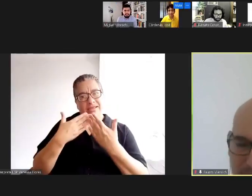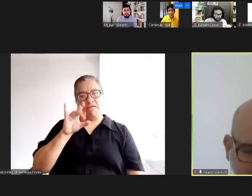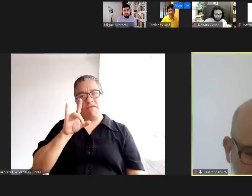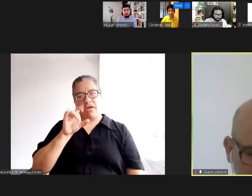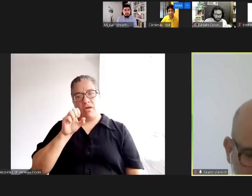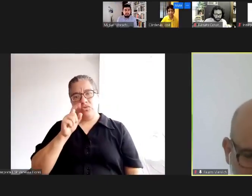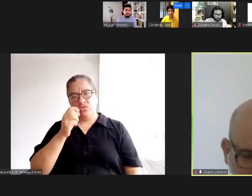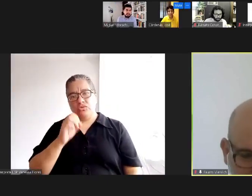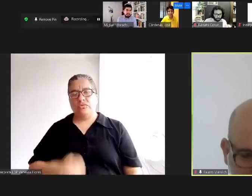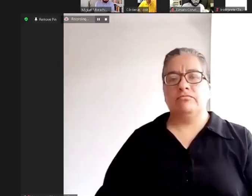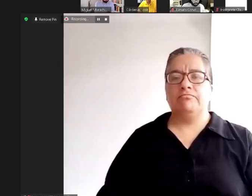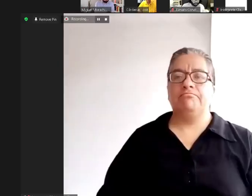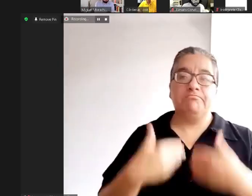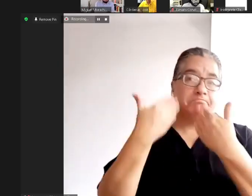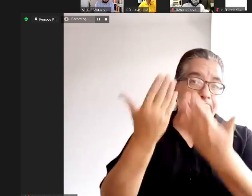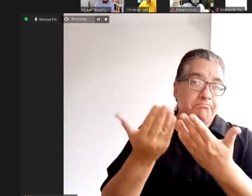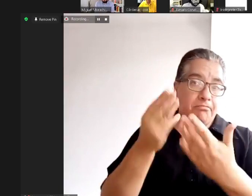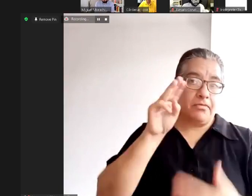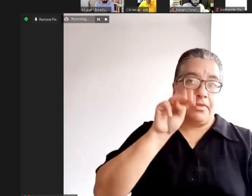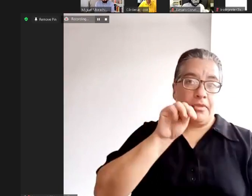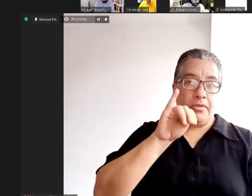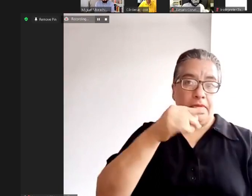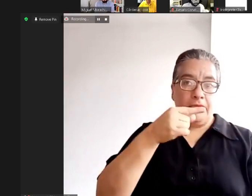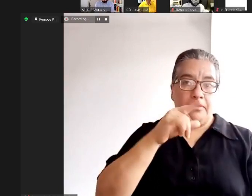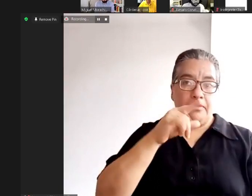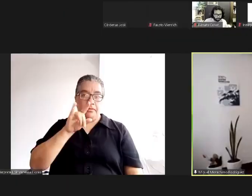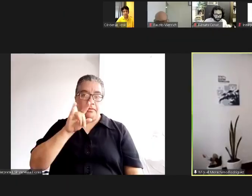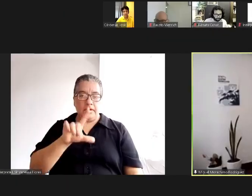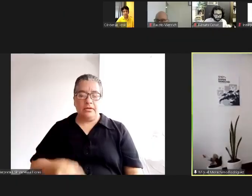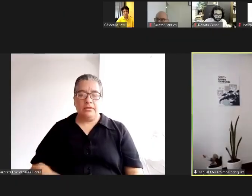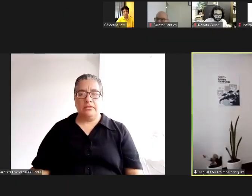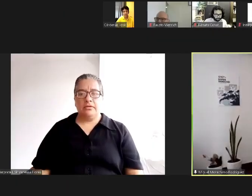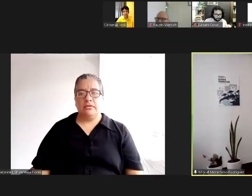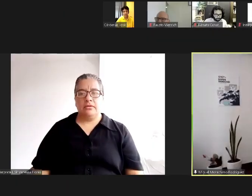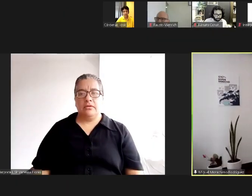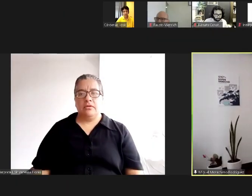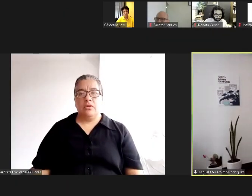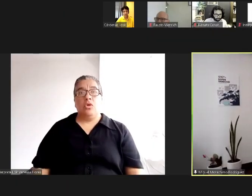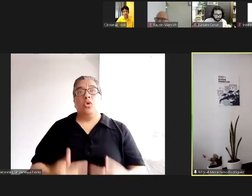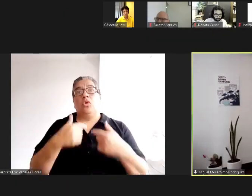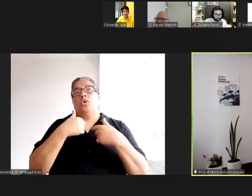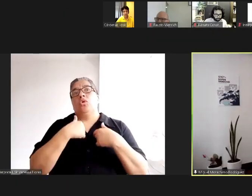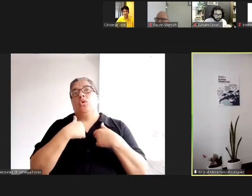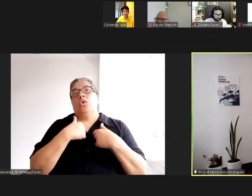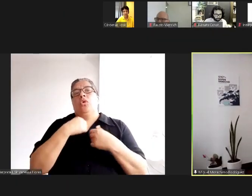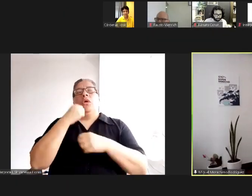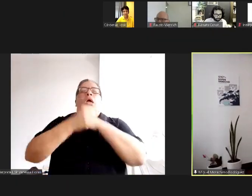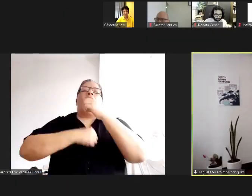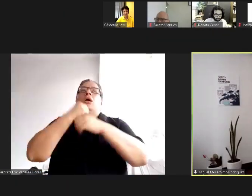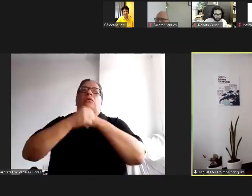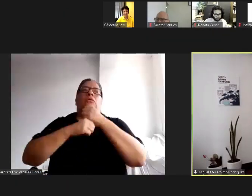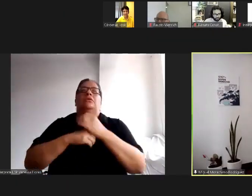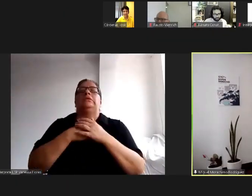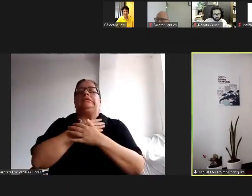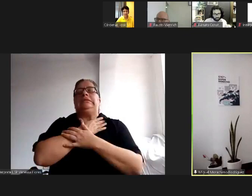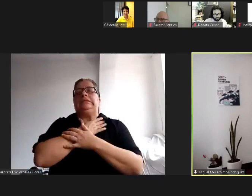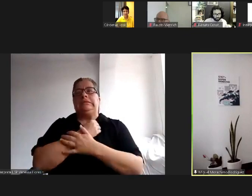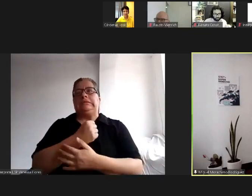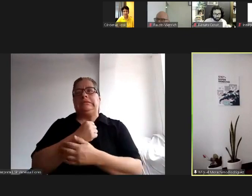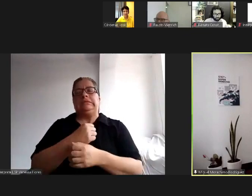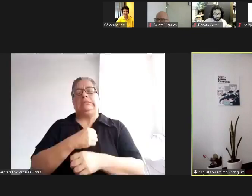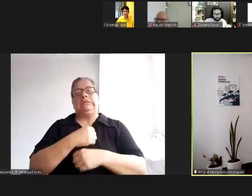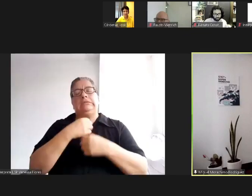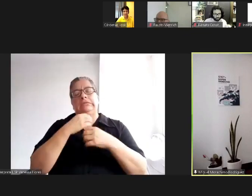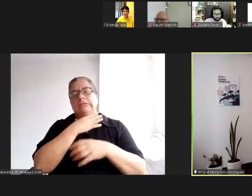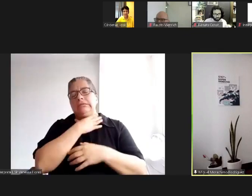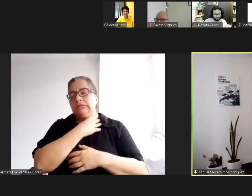Realmente no tengo mucho más que agregar, o sea, toda mi vida yo soy un gran fanático de la tecnología y esto, estamos